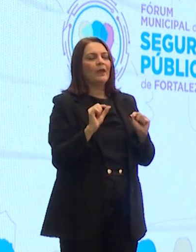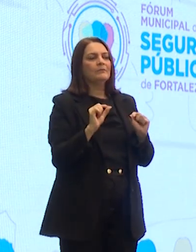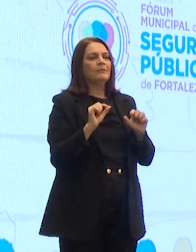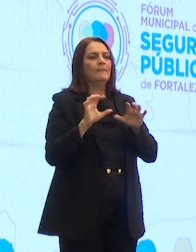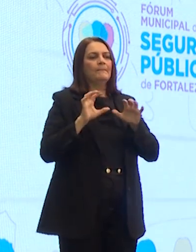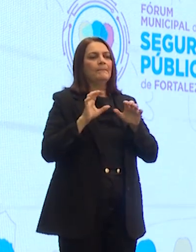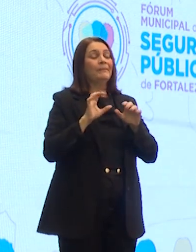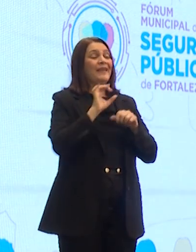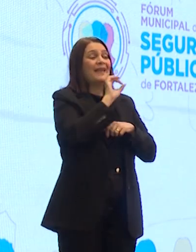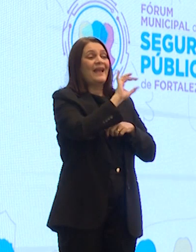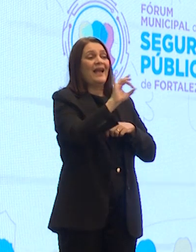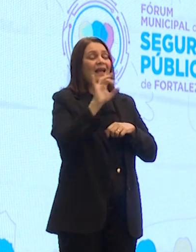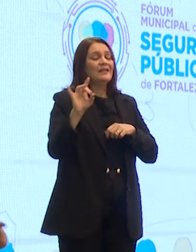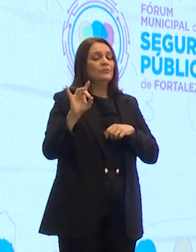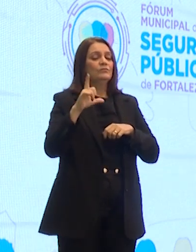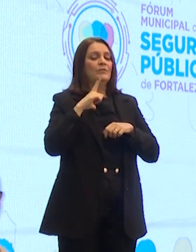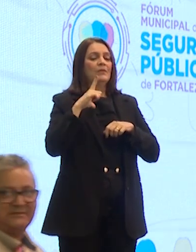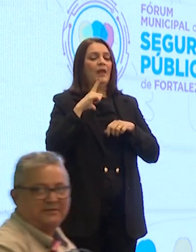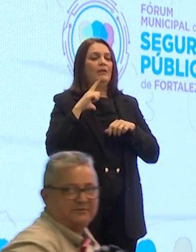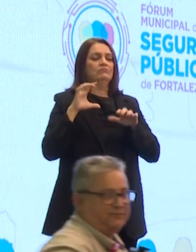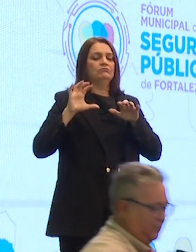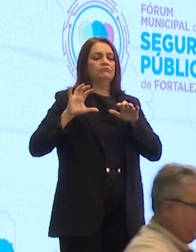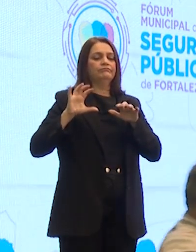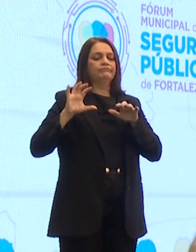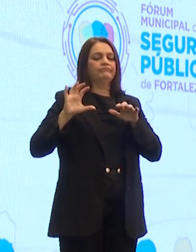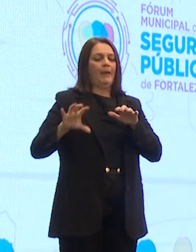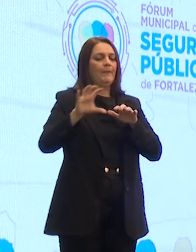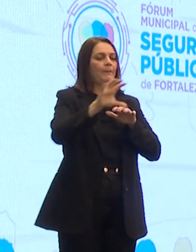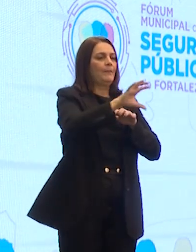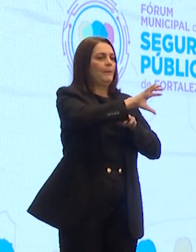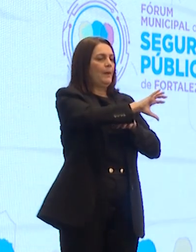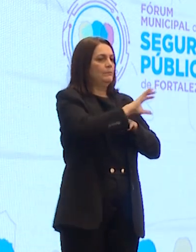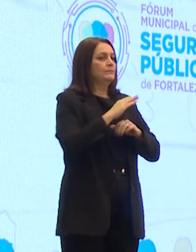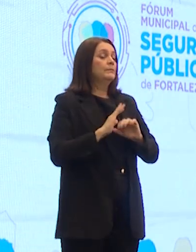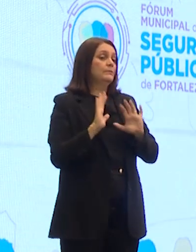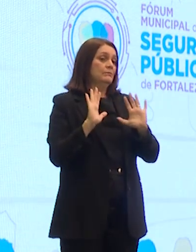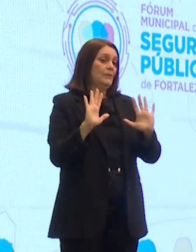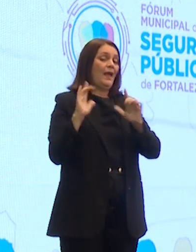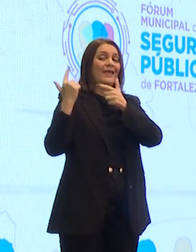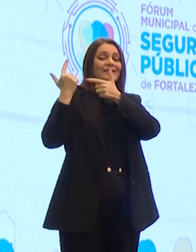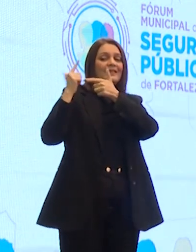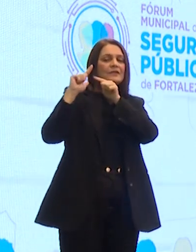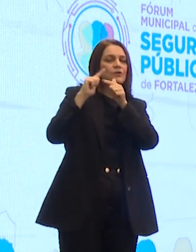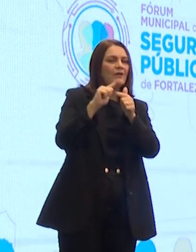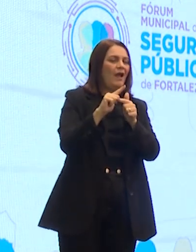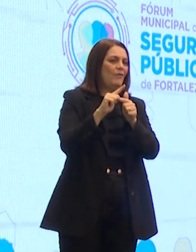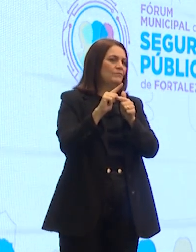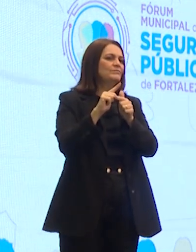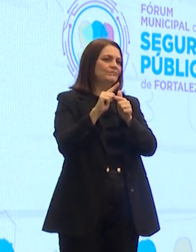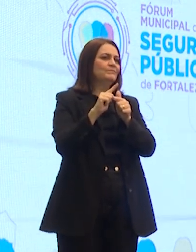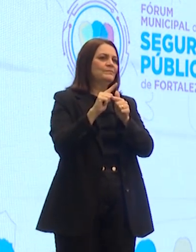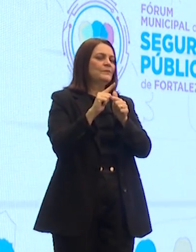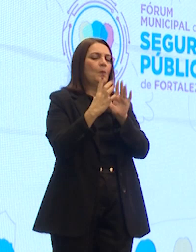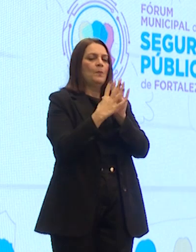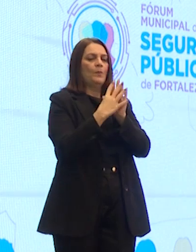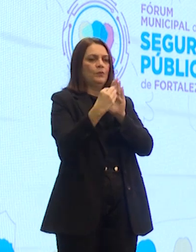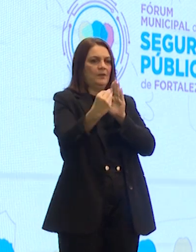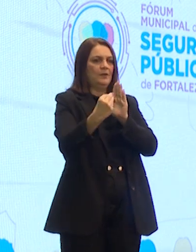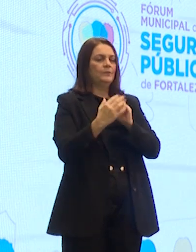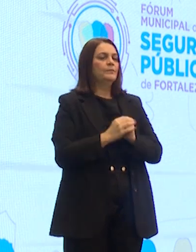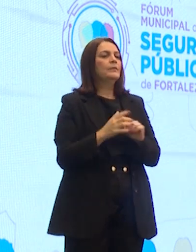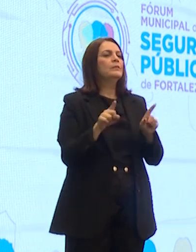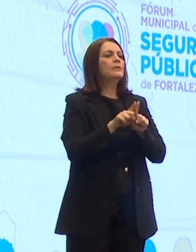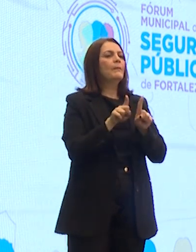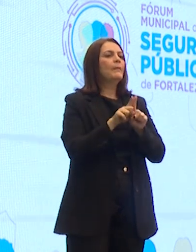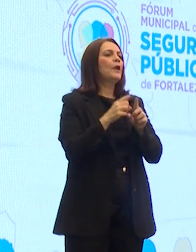SUSP não está lá. E há um outro eco de uma concepção antiga, que é a configuração das